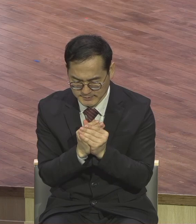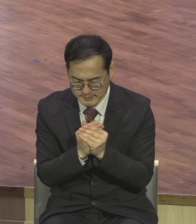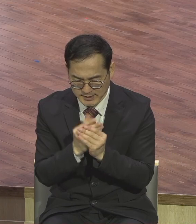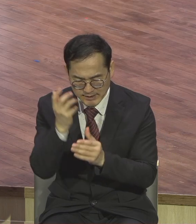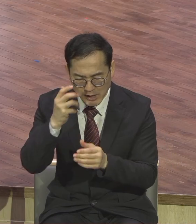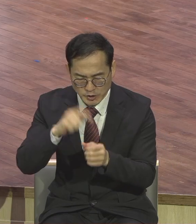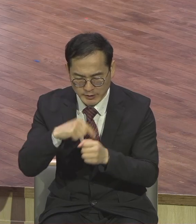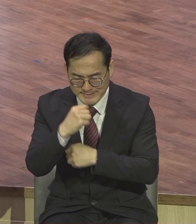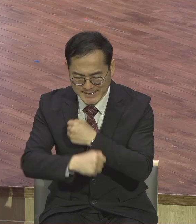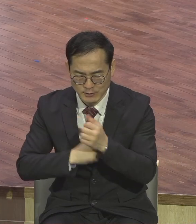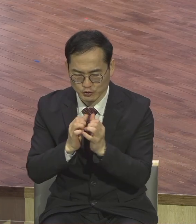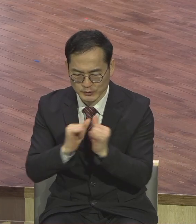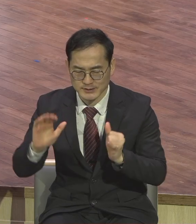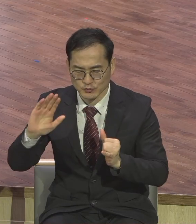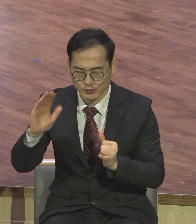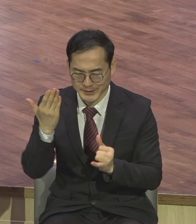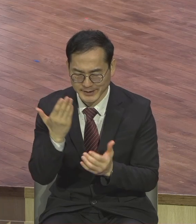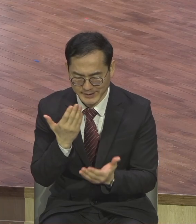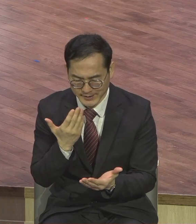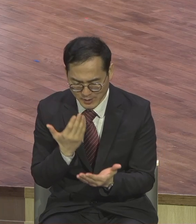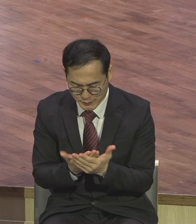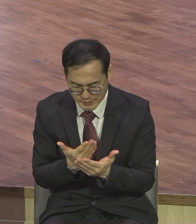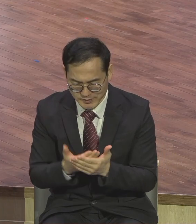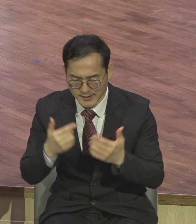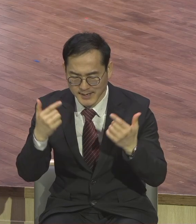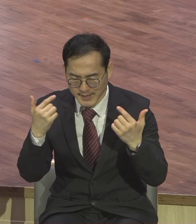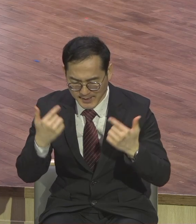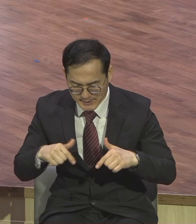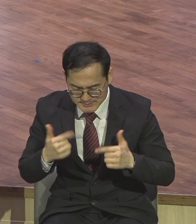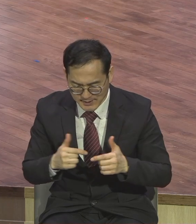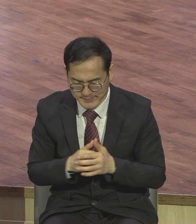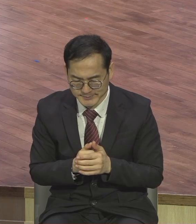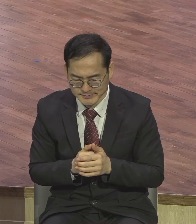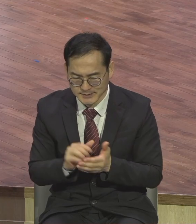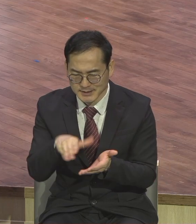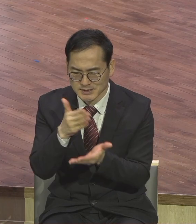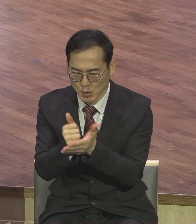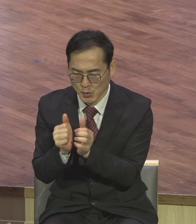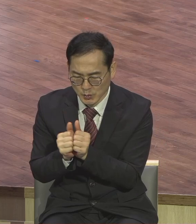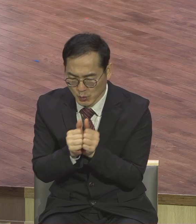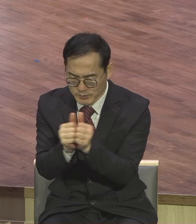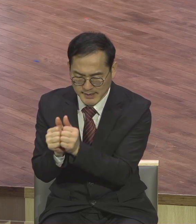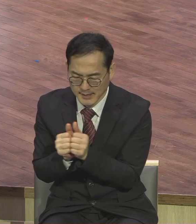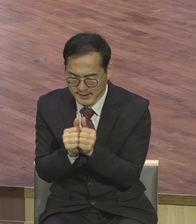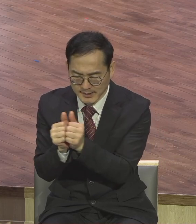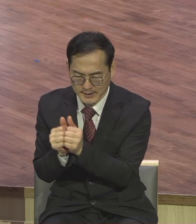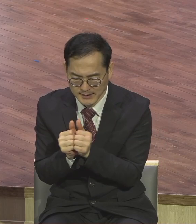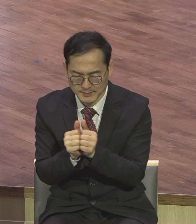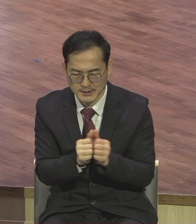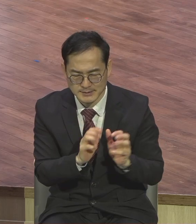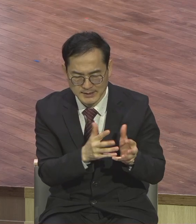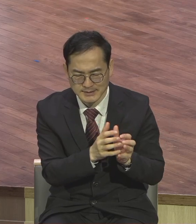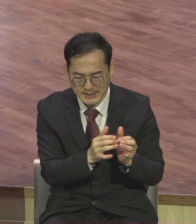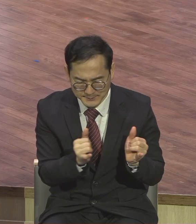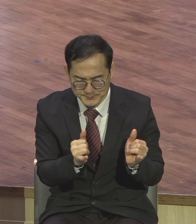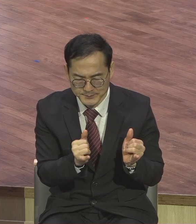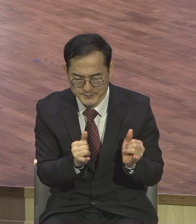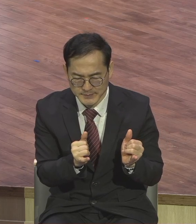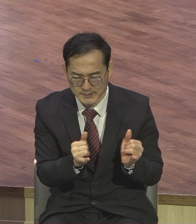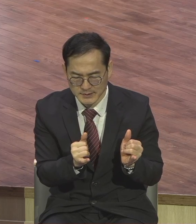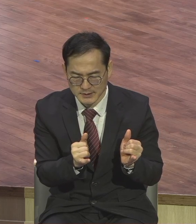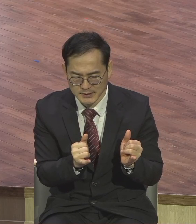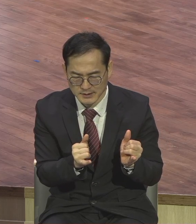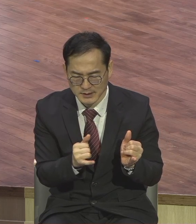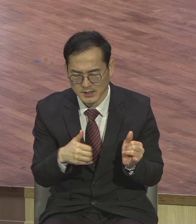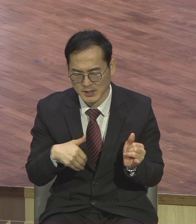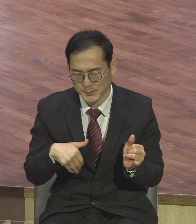자유인이 되게 도와주옵소서. 늘 그리스도와 함께 동행하면서 세상 사람들이 알 수도 줄 수도